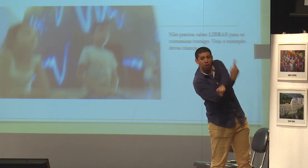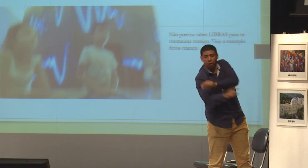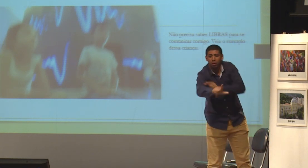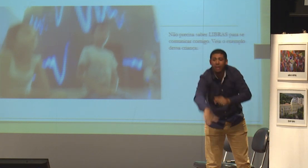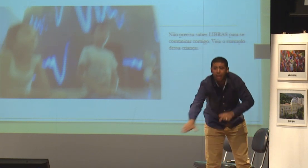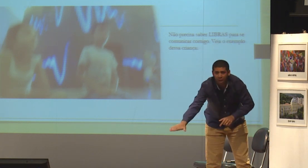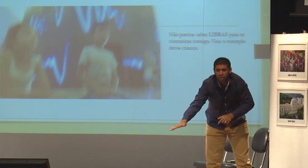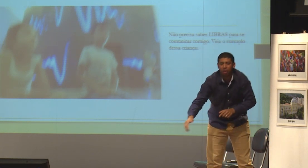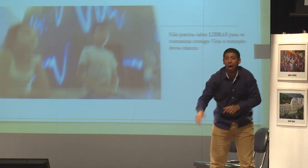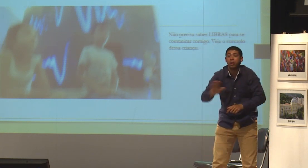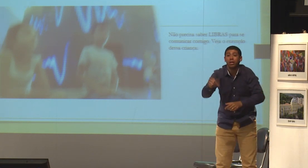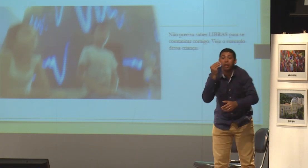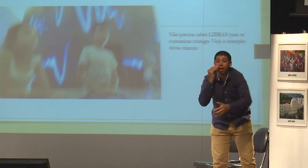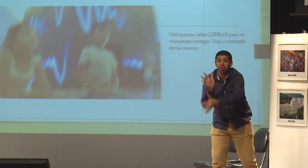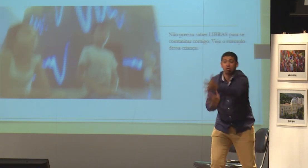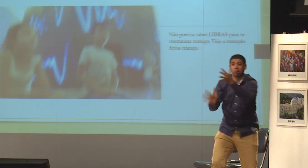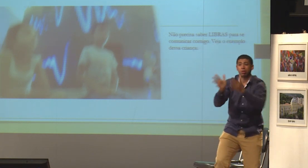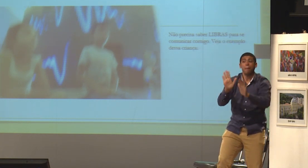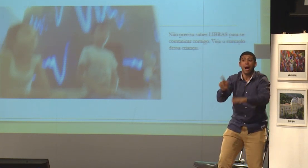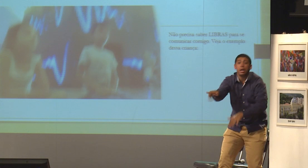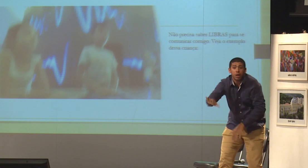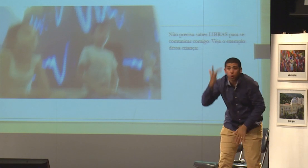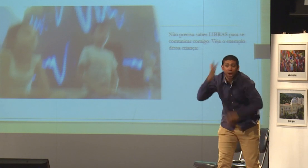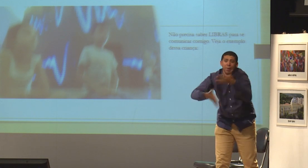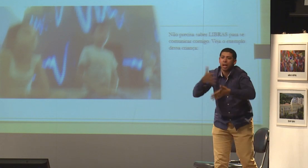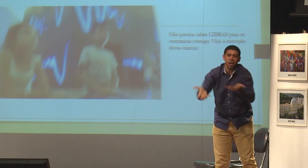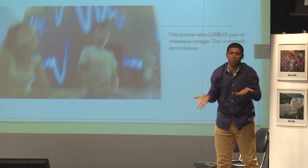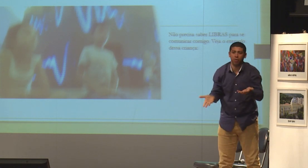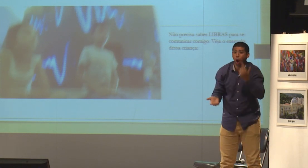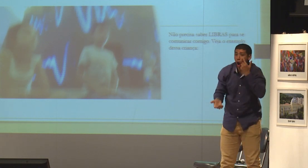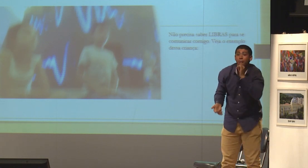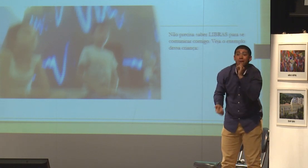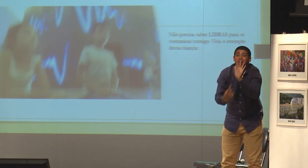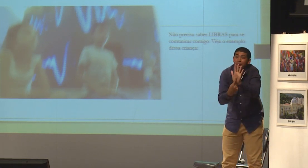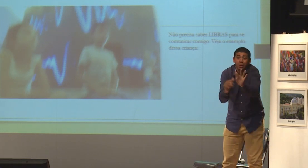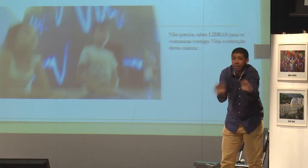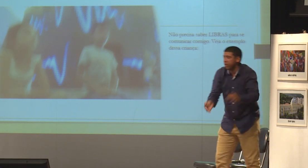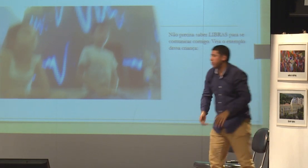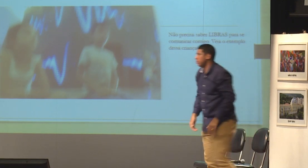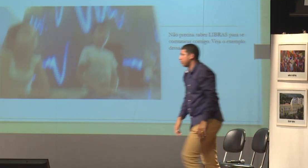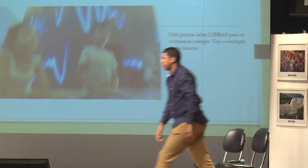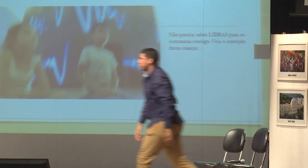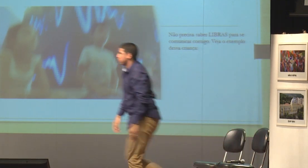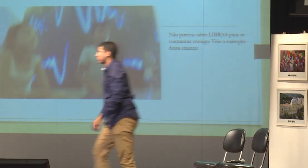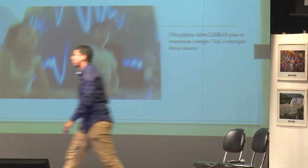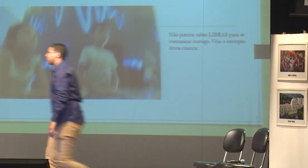não, fazer o contrário, fazer as crianças falar em língua de sinais, só que eles não sabem, né? Então, vou mostrar aqui